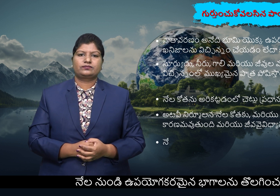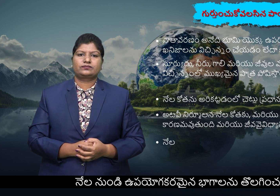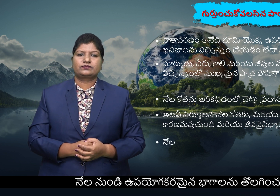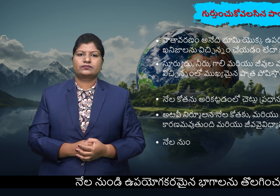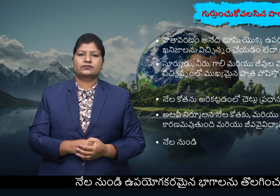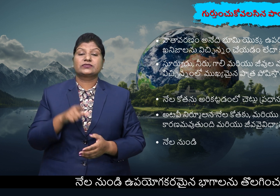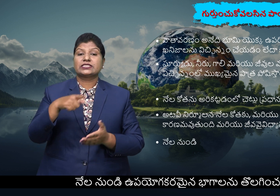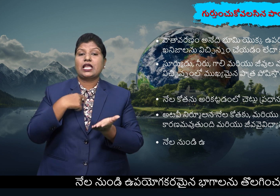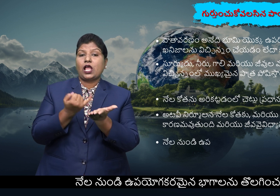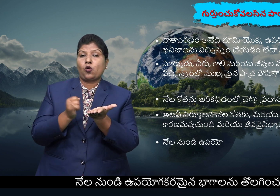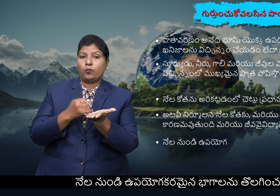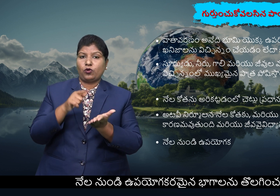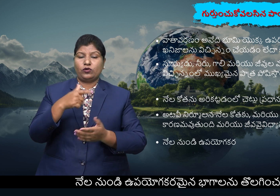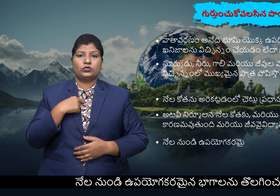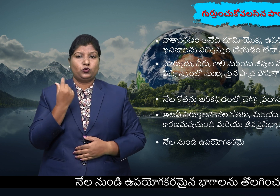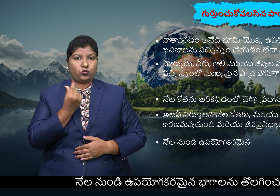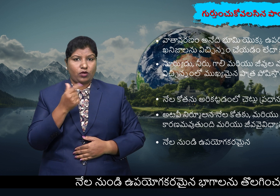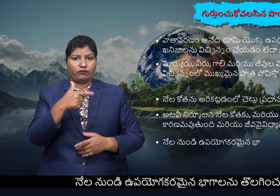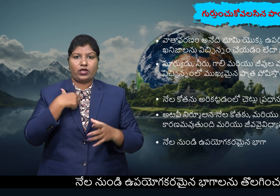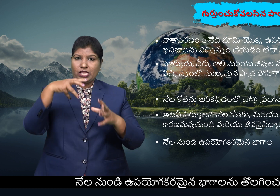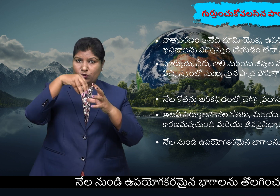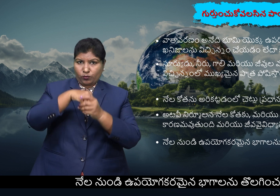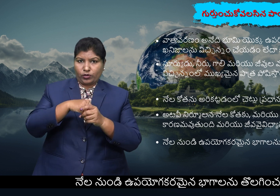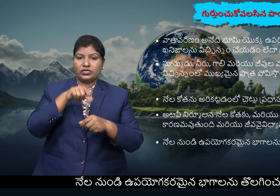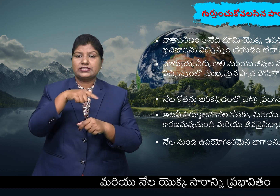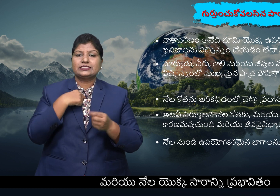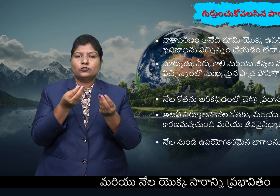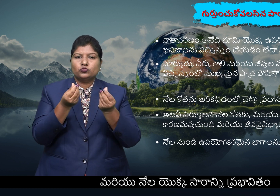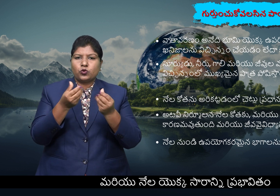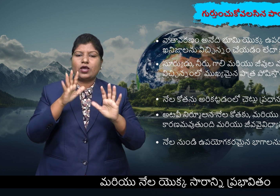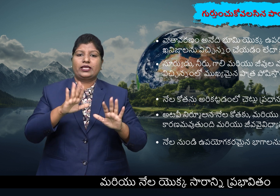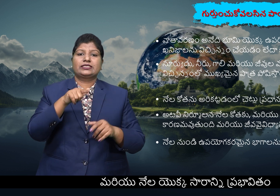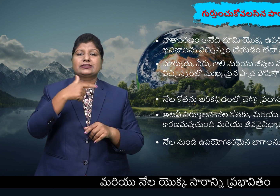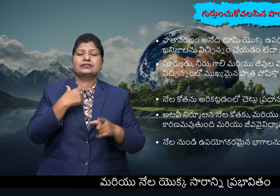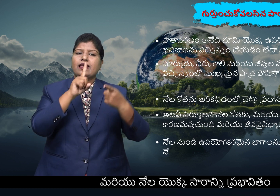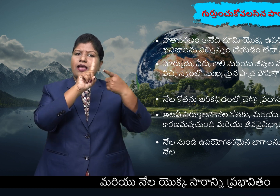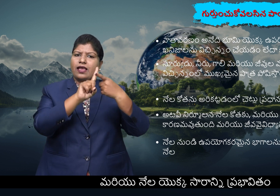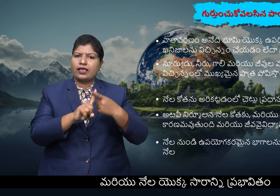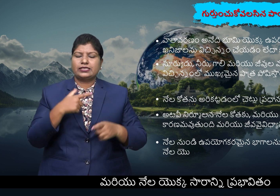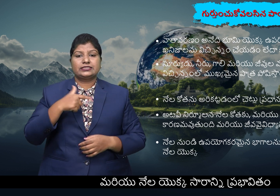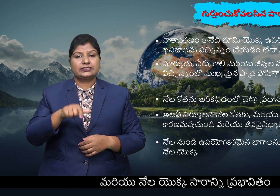నేల నుండి ఉపయోగకరమైన భాగాలను తొలగించడం మరియు నేల యొక్క సారాన్ని